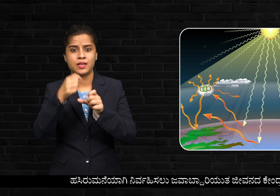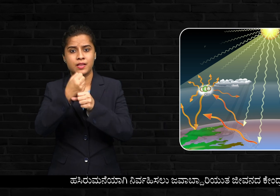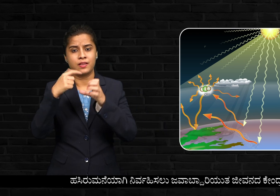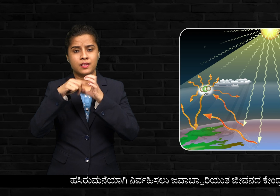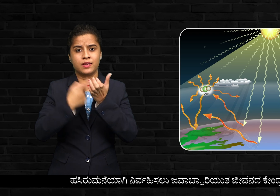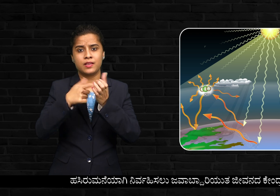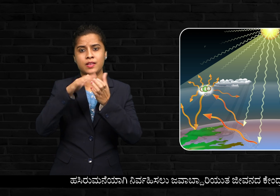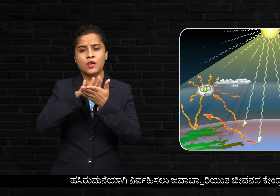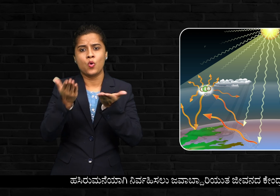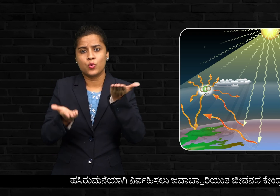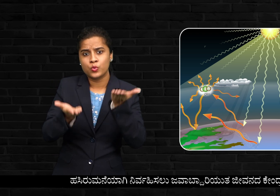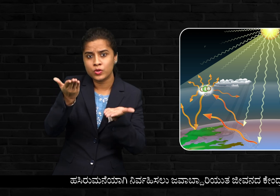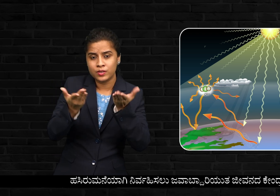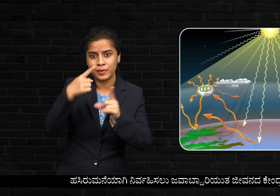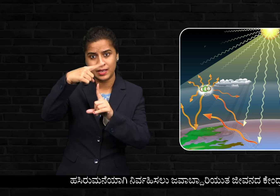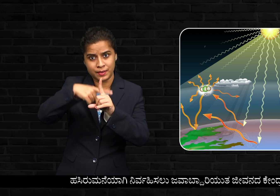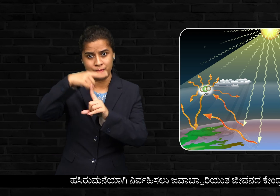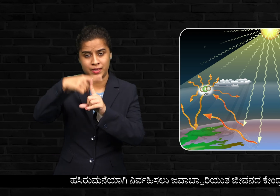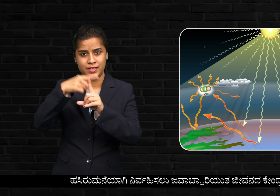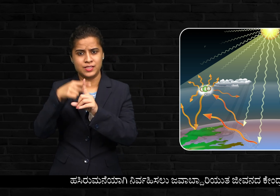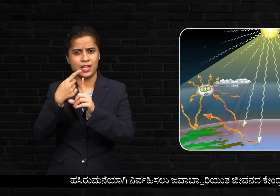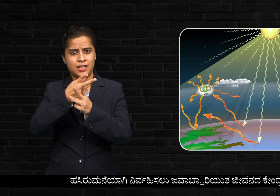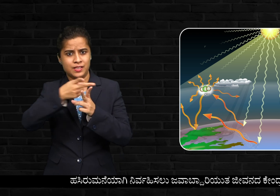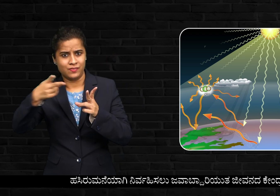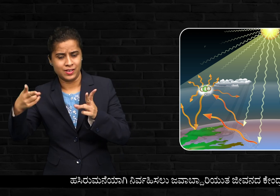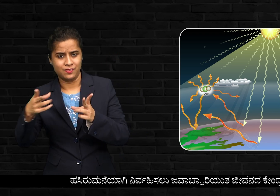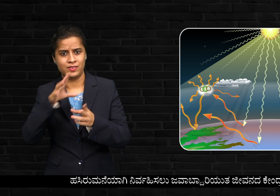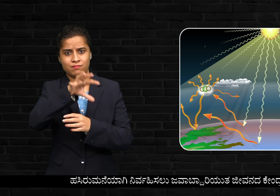ಜವಾಬ್ದಾರಿಯುತ ಜೀವನದ ಕೇಂದ್ರ ಅಂಶವಾಗಿದೆ.